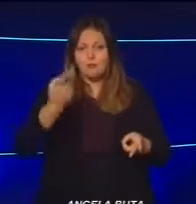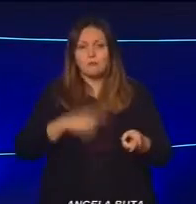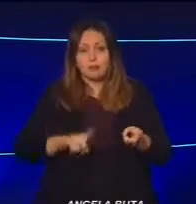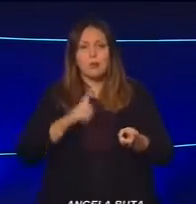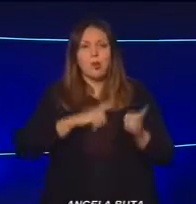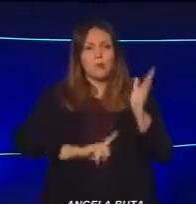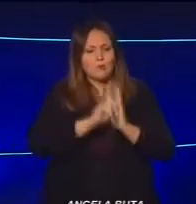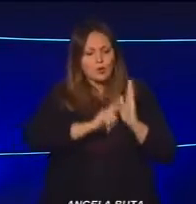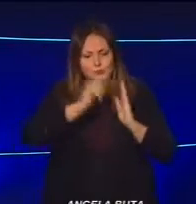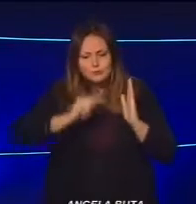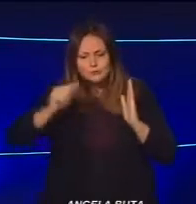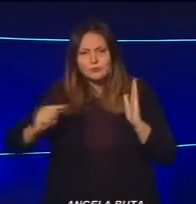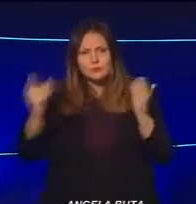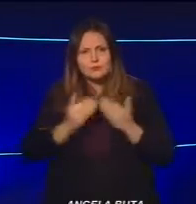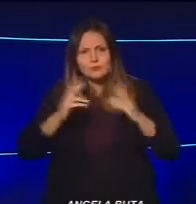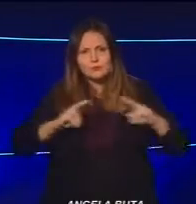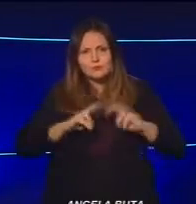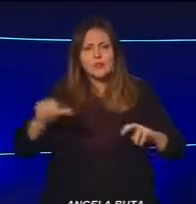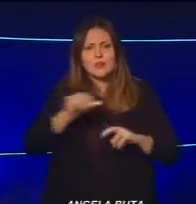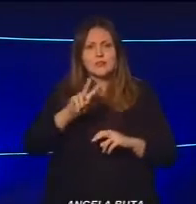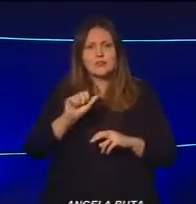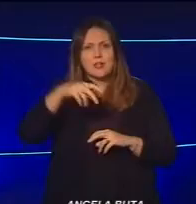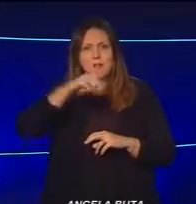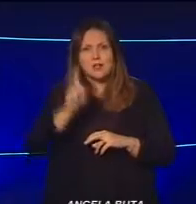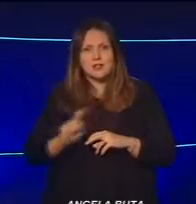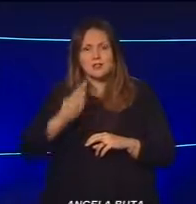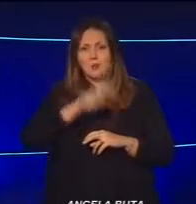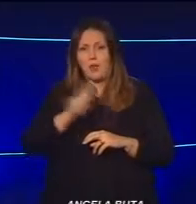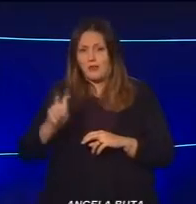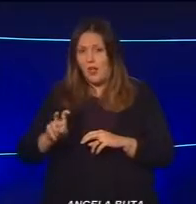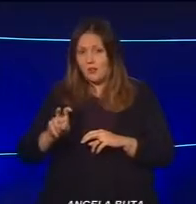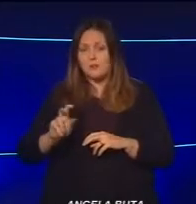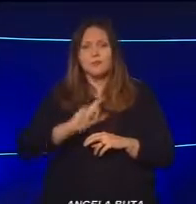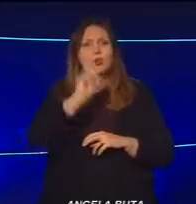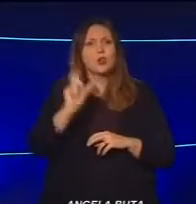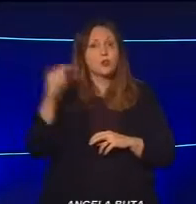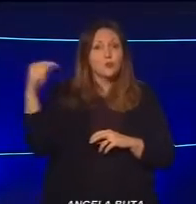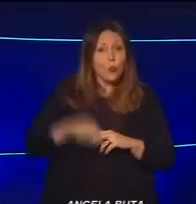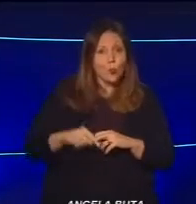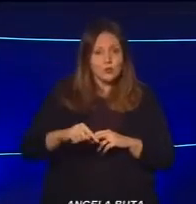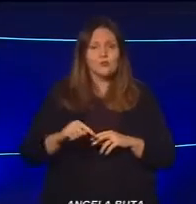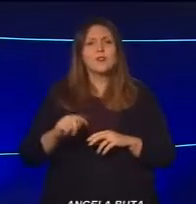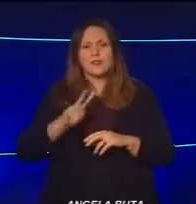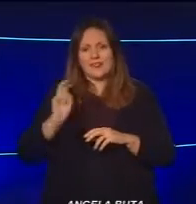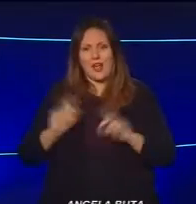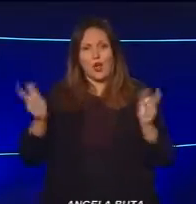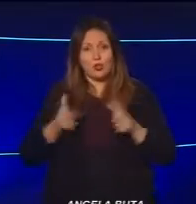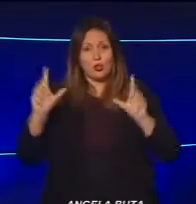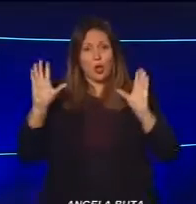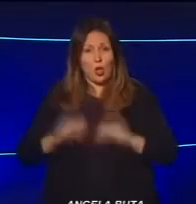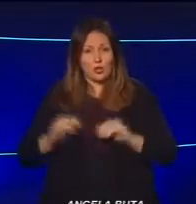rapporto Svimez 2020. Al sud il secondo lockdown ha ulteriormente aggravato le condizioni di